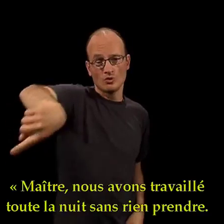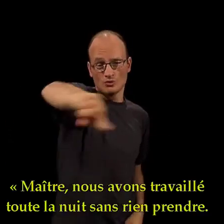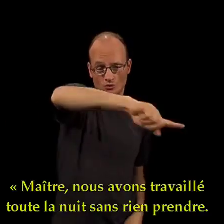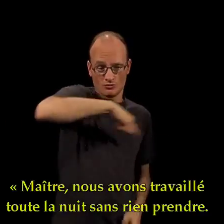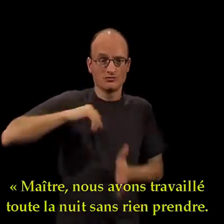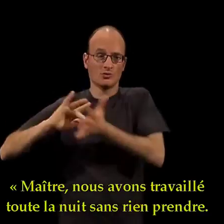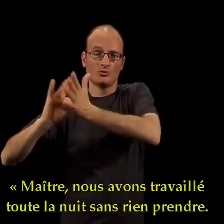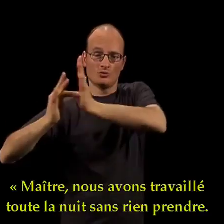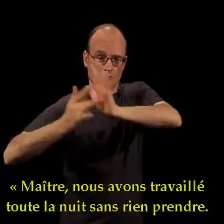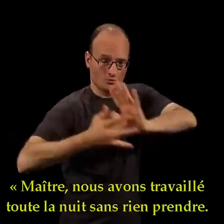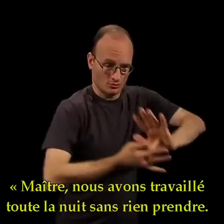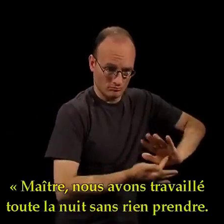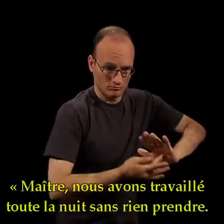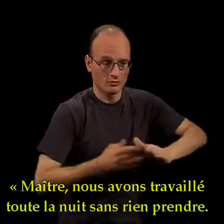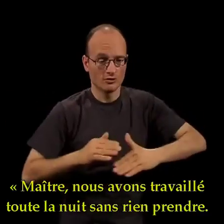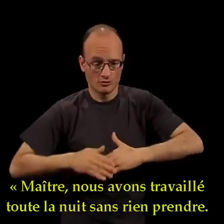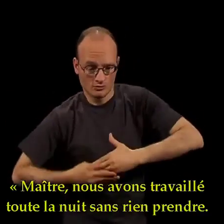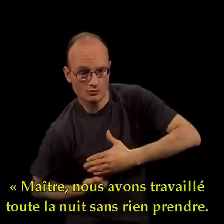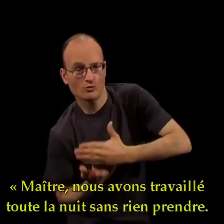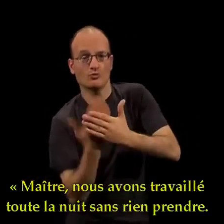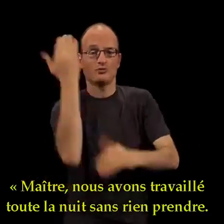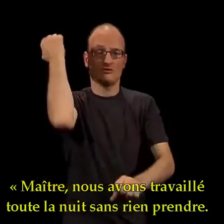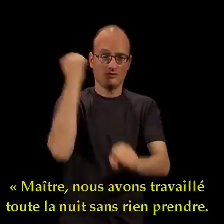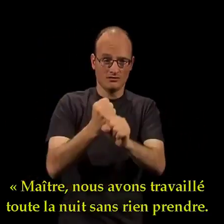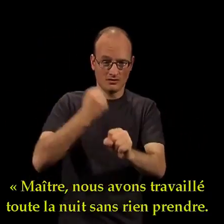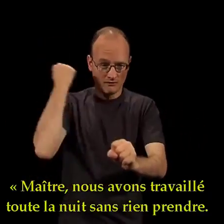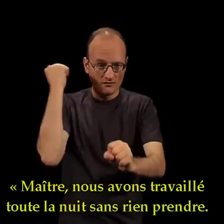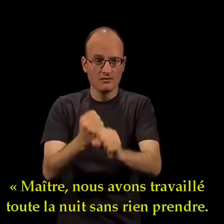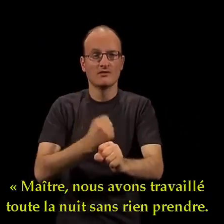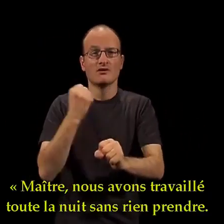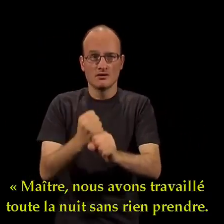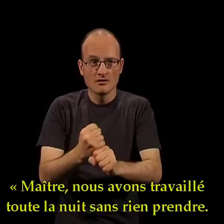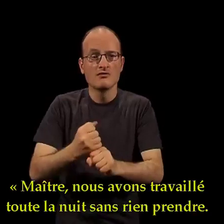lui répond: Maître, nous avons travaillé toute la nuit sans rien prendre.